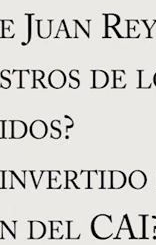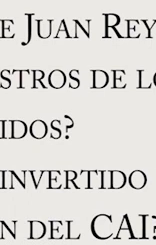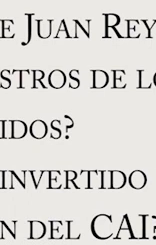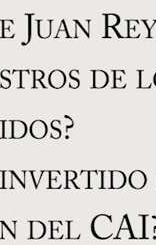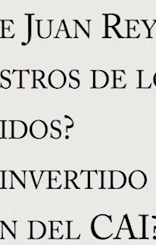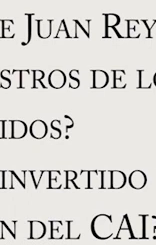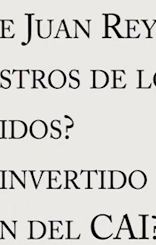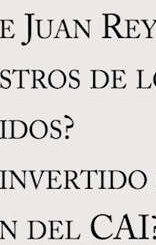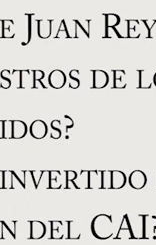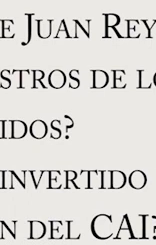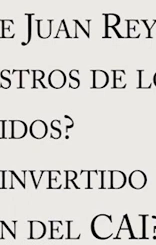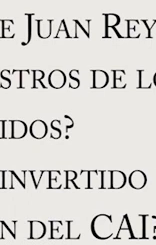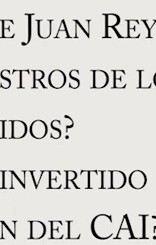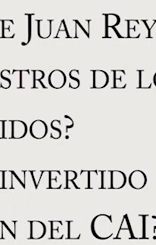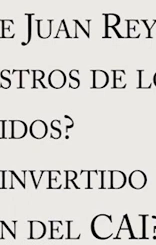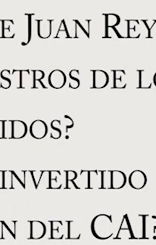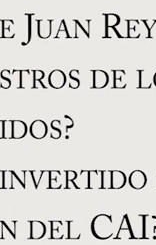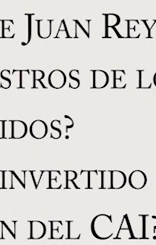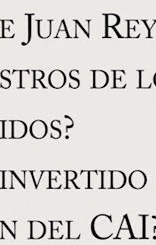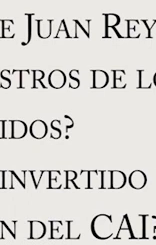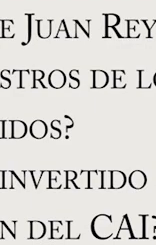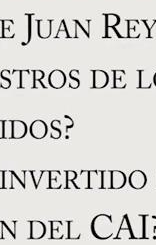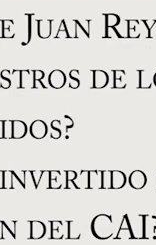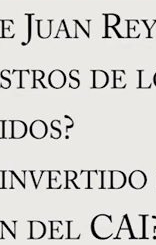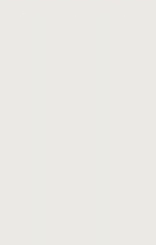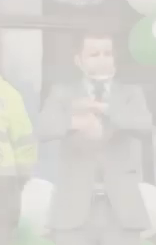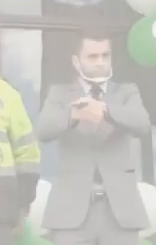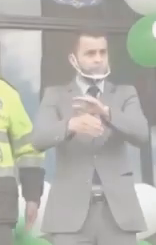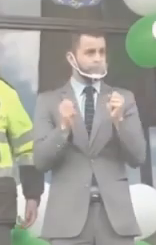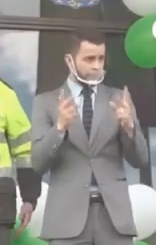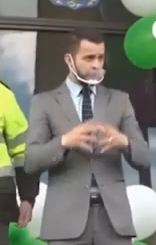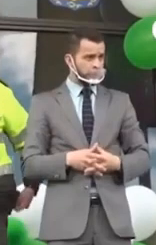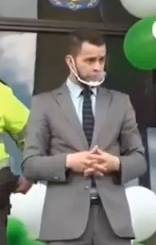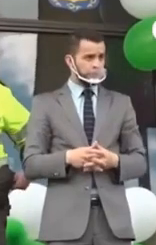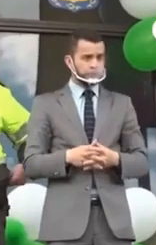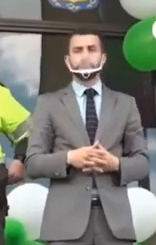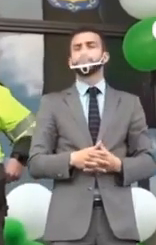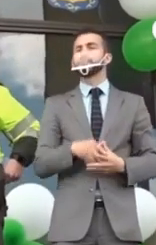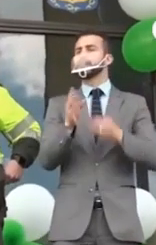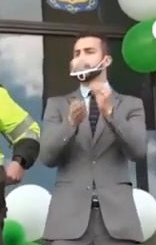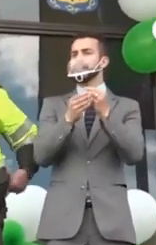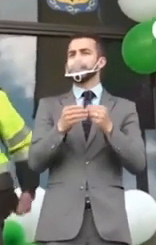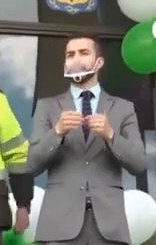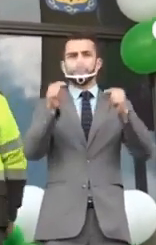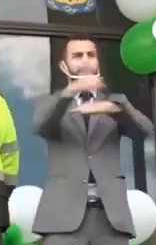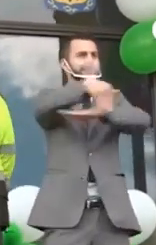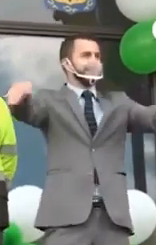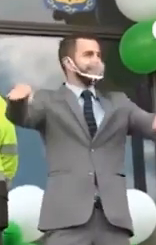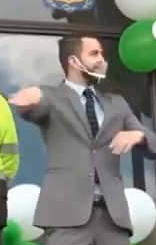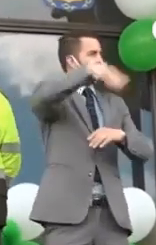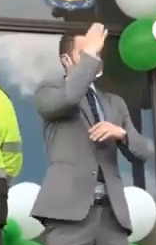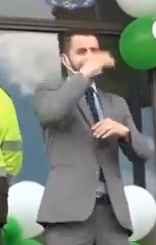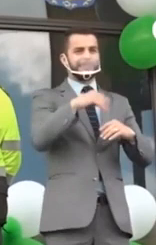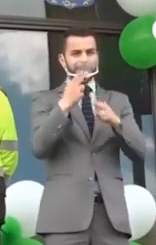del cáliz cuáles fueron las mejoras que se realizaron al cali deseamos claridad es sobre este engaño que indigna a la